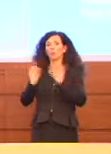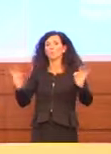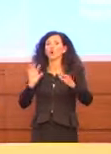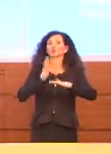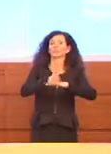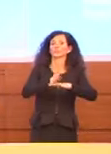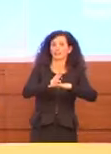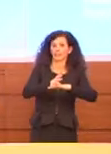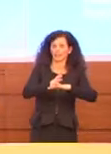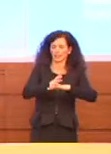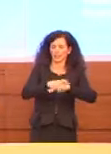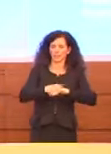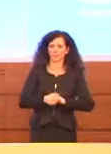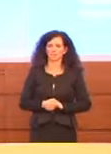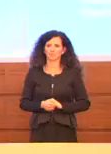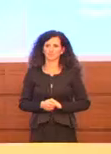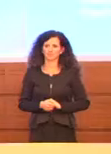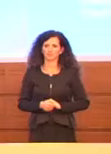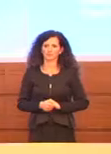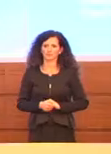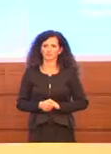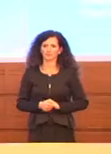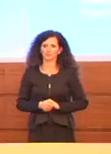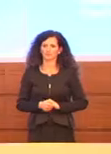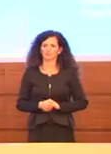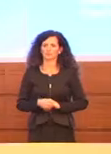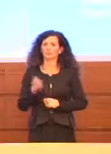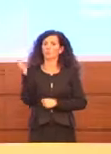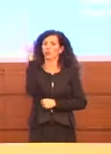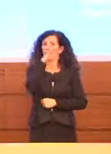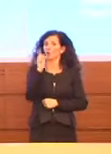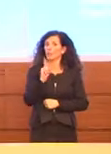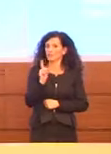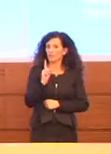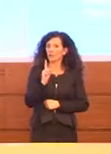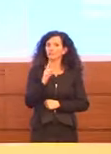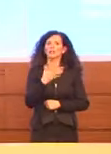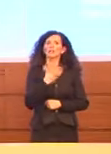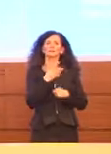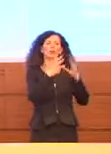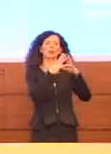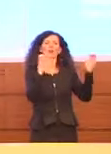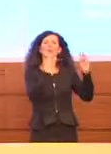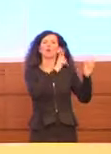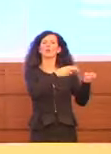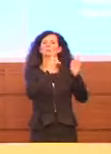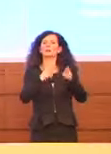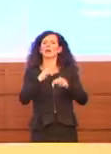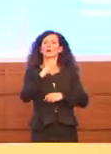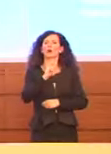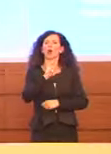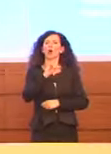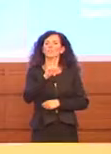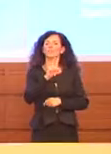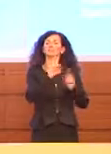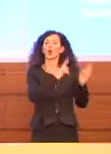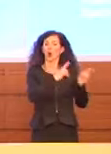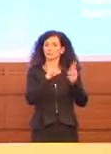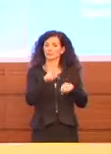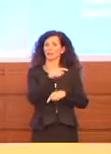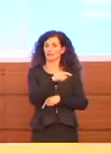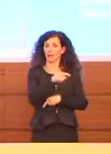scordiamoci che abbiamo adesso i covi da hospital abbiamo dei presidi dedicati e strutturati e